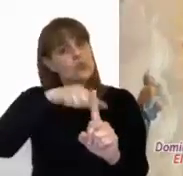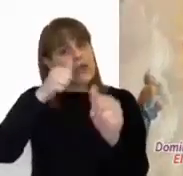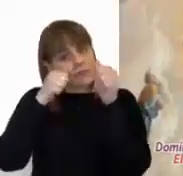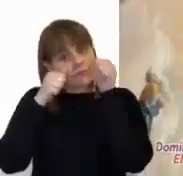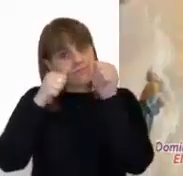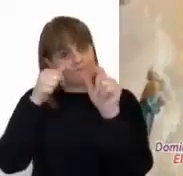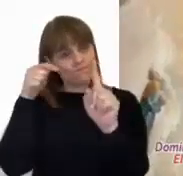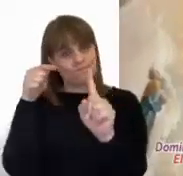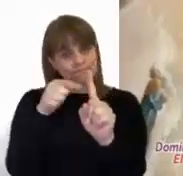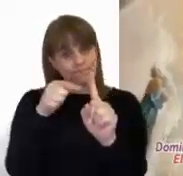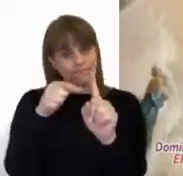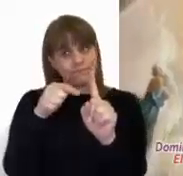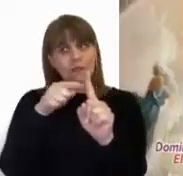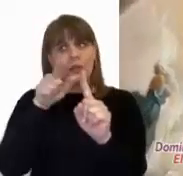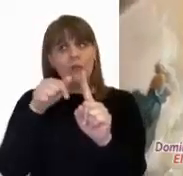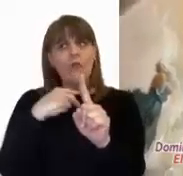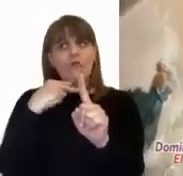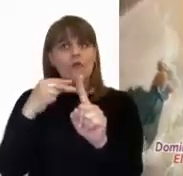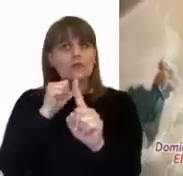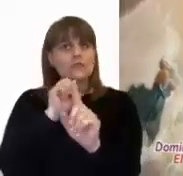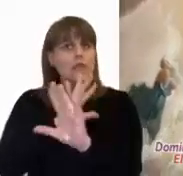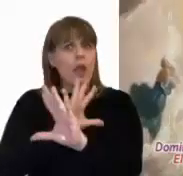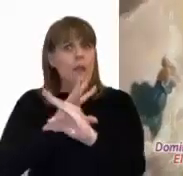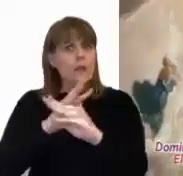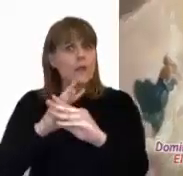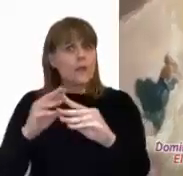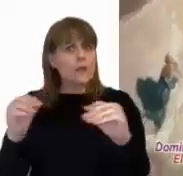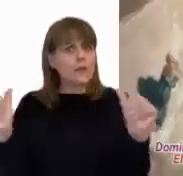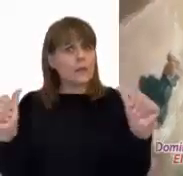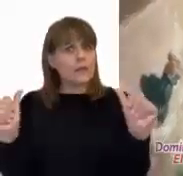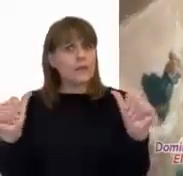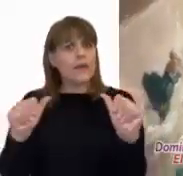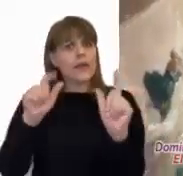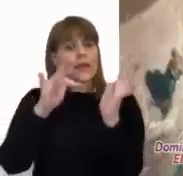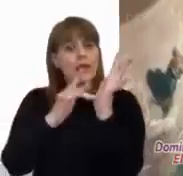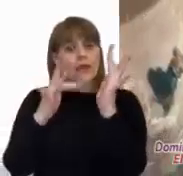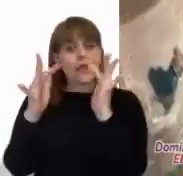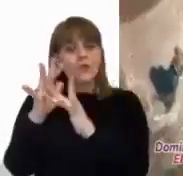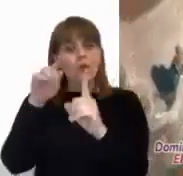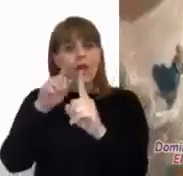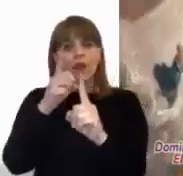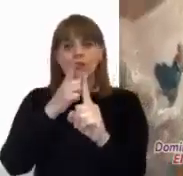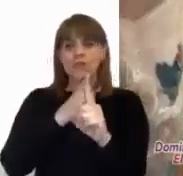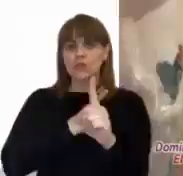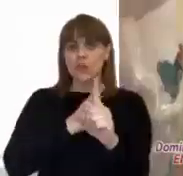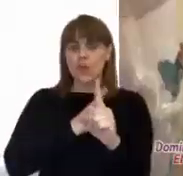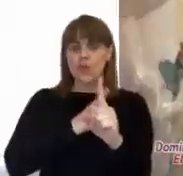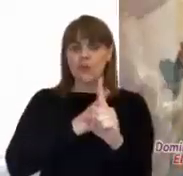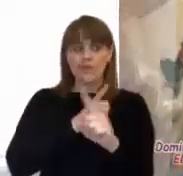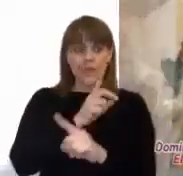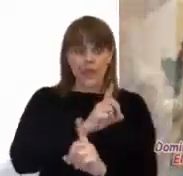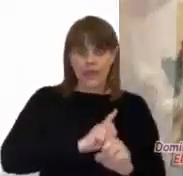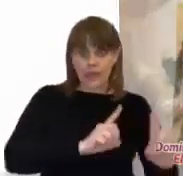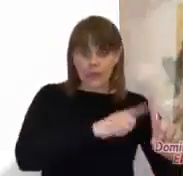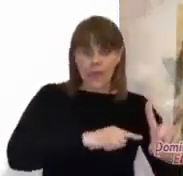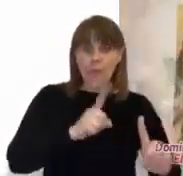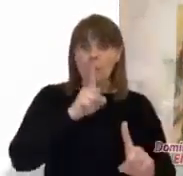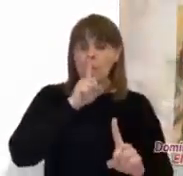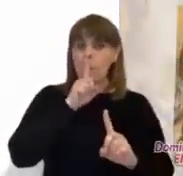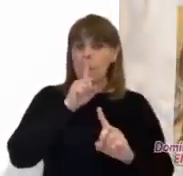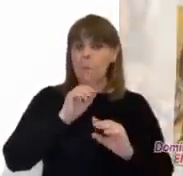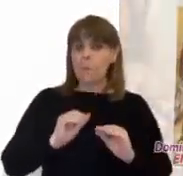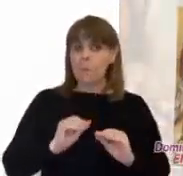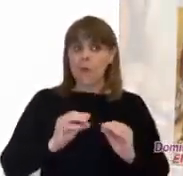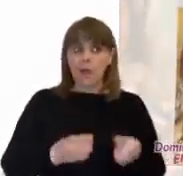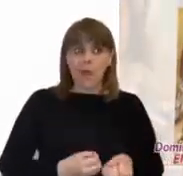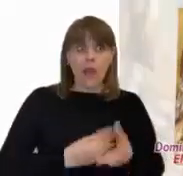escúchenlo». Cuando cesó la voz, se quedó Jesús solo. Los discípulos guardaron silencio y por entonces